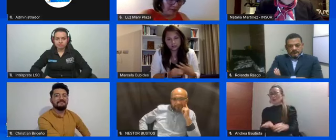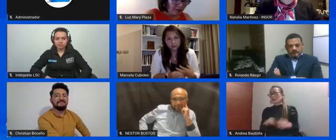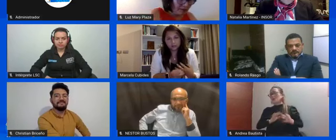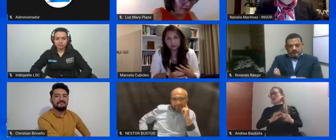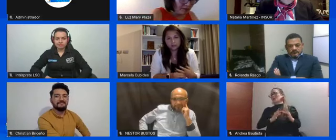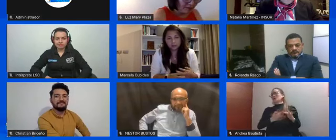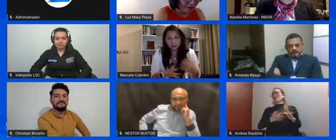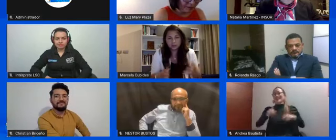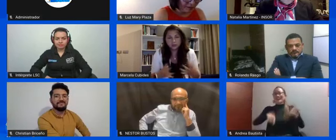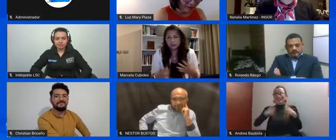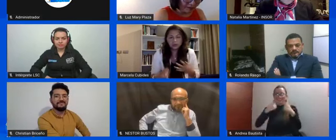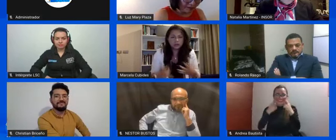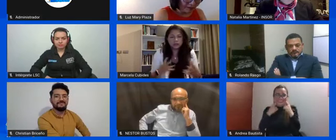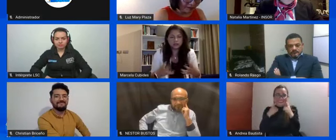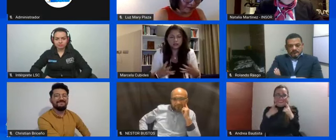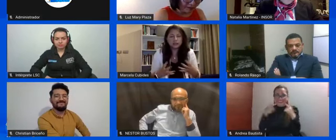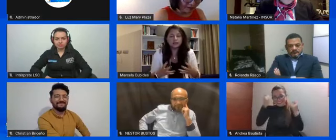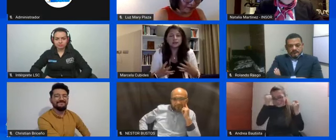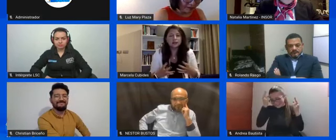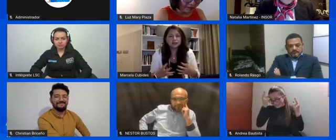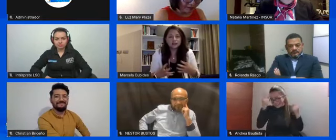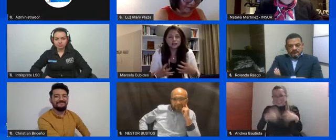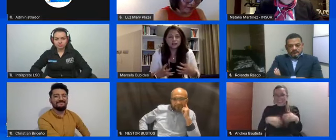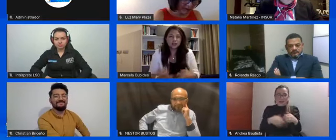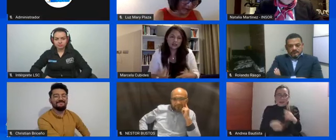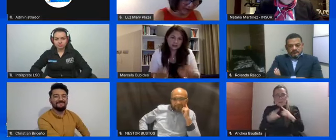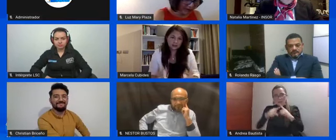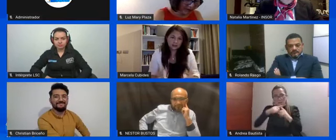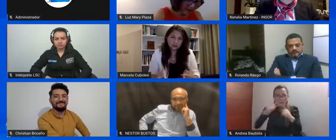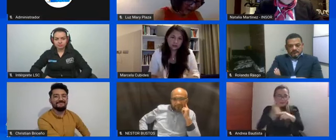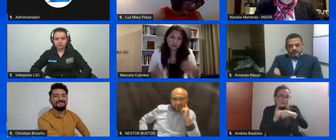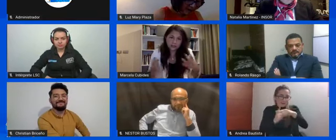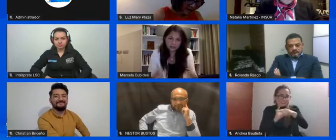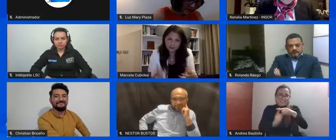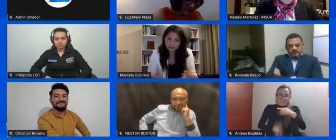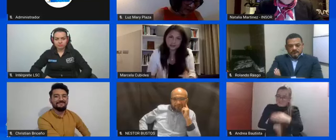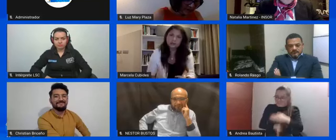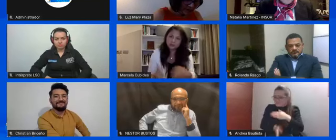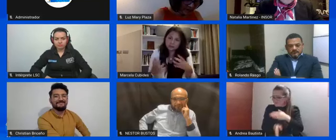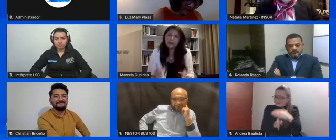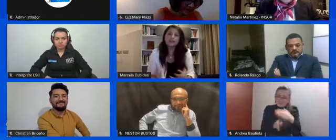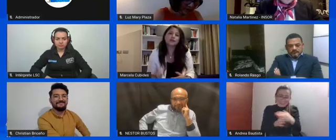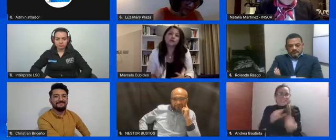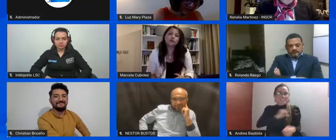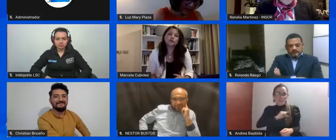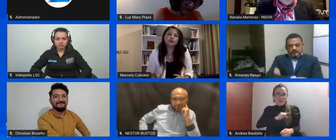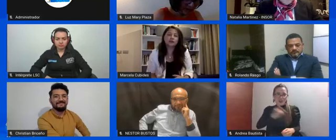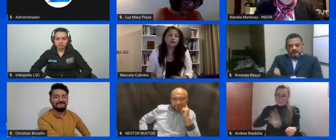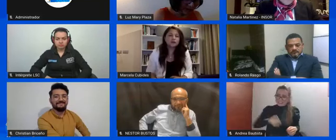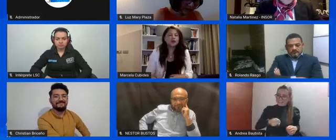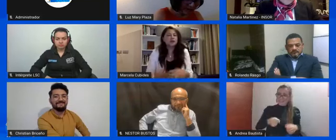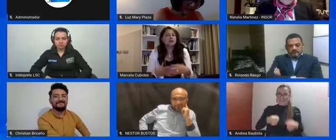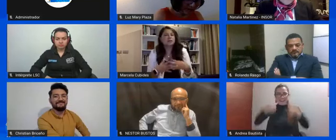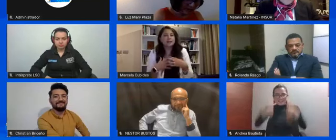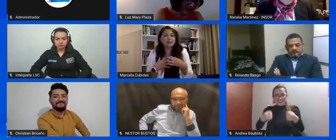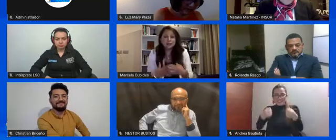que tuvimos, pero pues sin duda como que siempre estaba el hecho de esta institución lo merece, ¿no? No, Sí, merece claro. un lugar